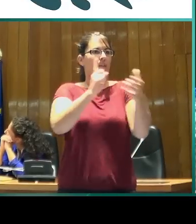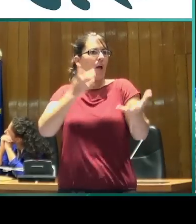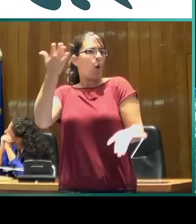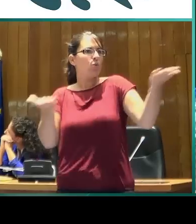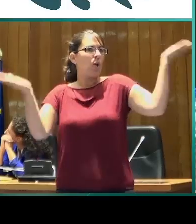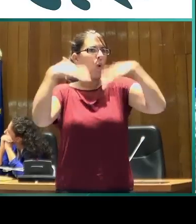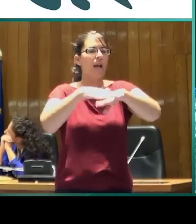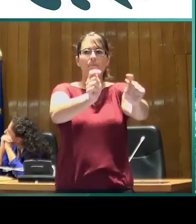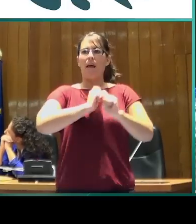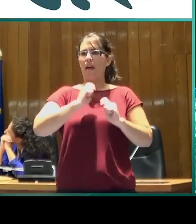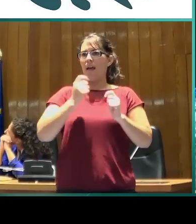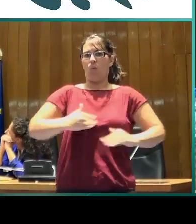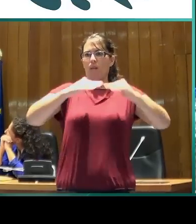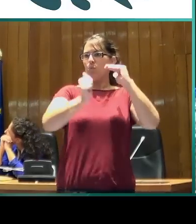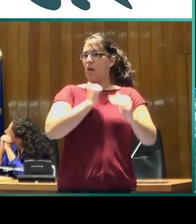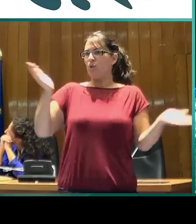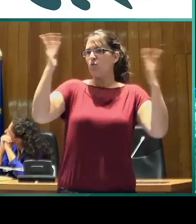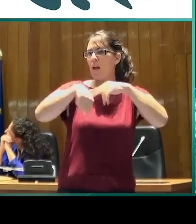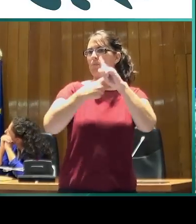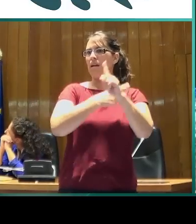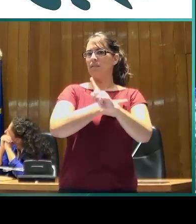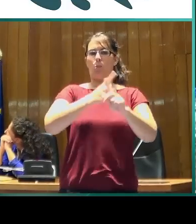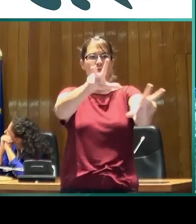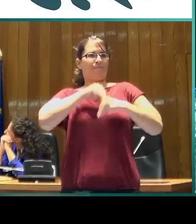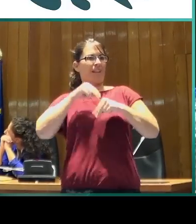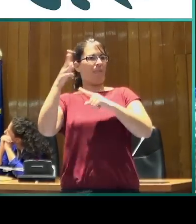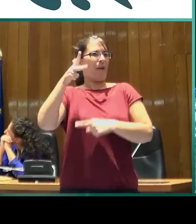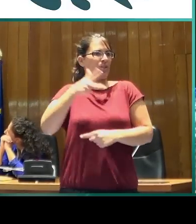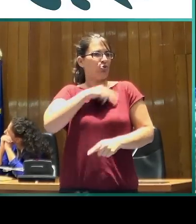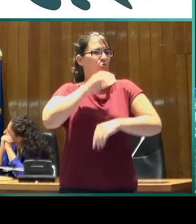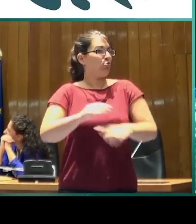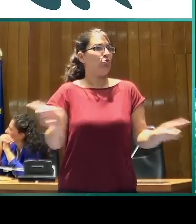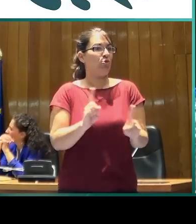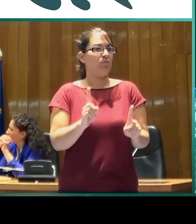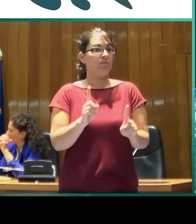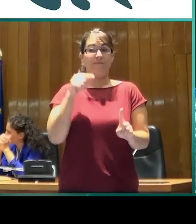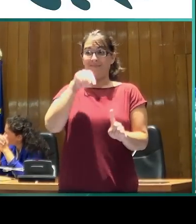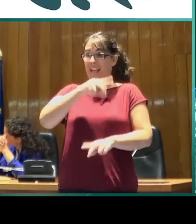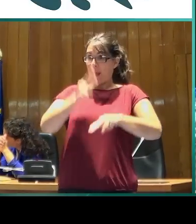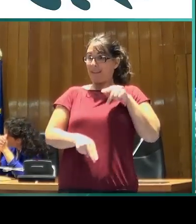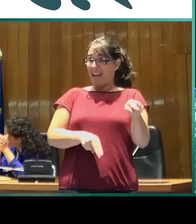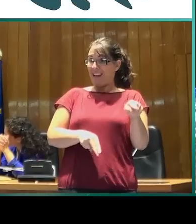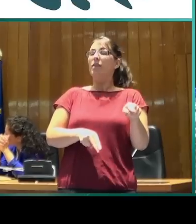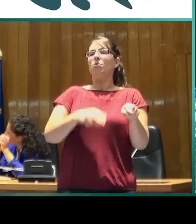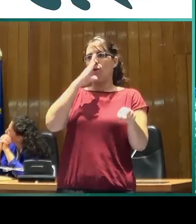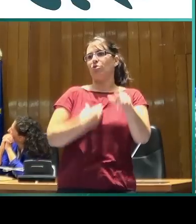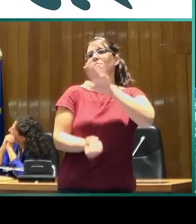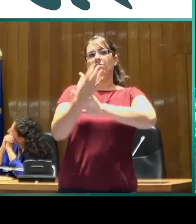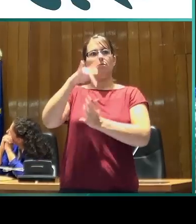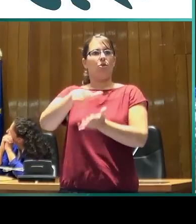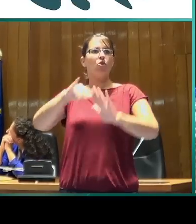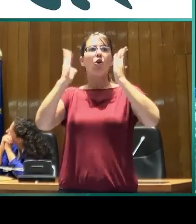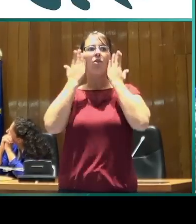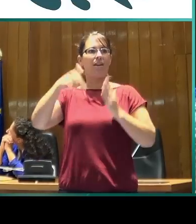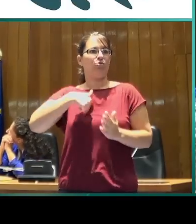oportunidades, les discrimina y les niega sus derechos. Para evitar precisamente eso, inauguramos la edición de un congreso esperado